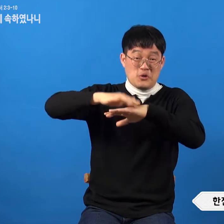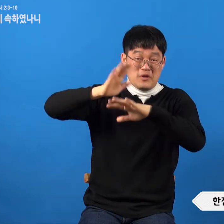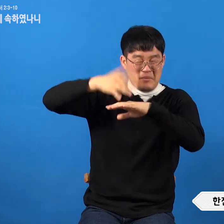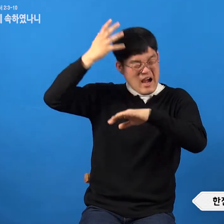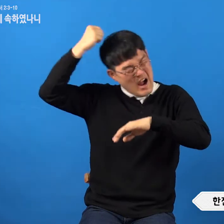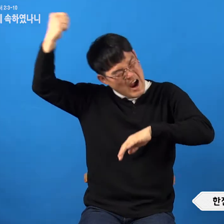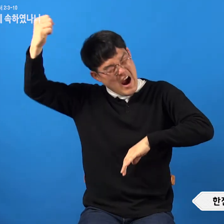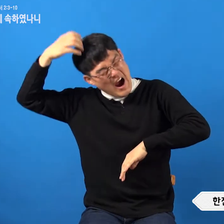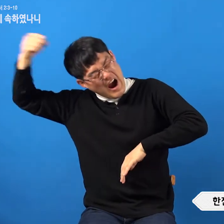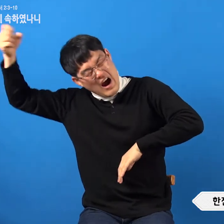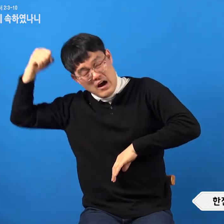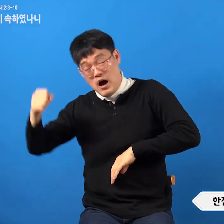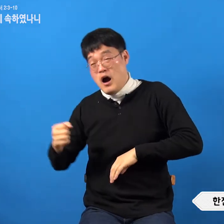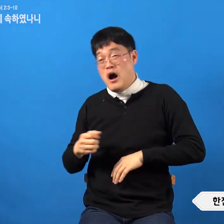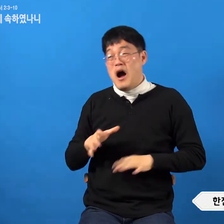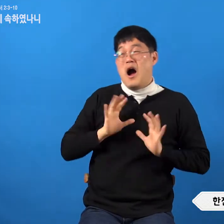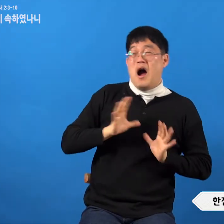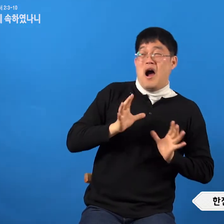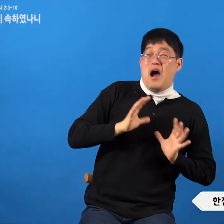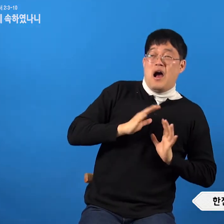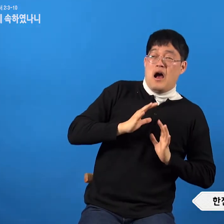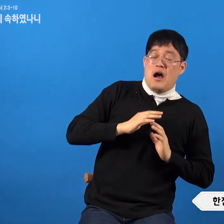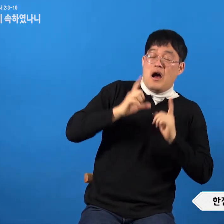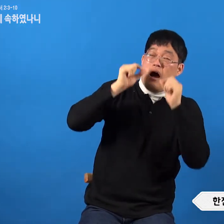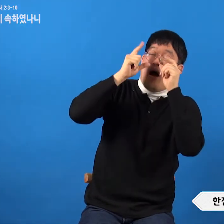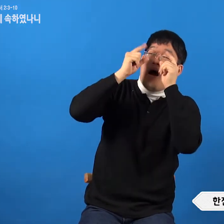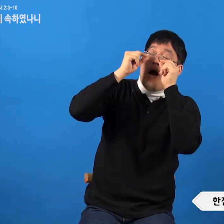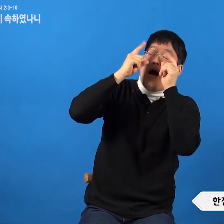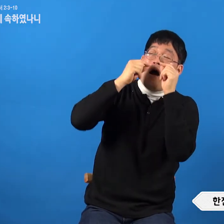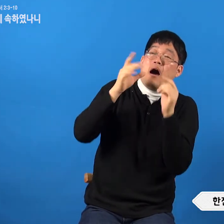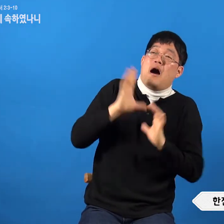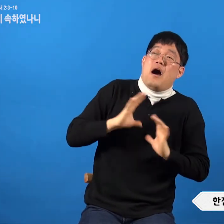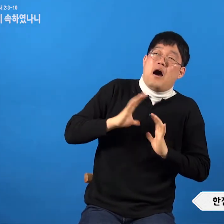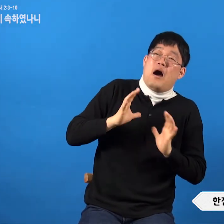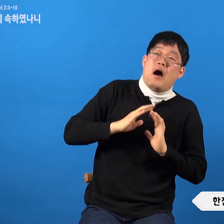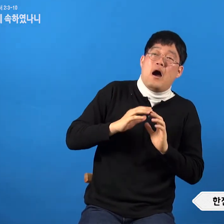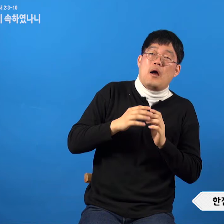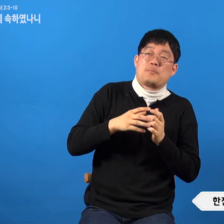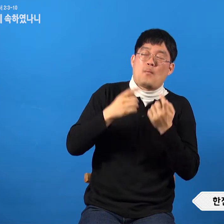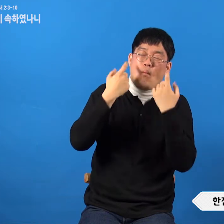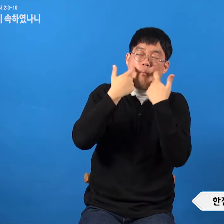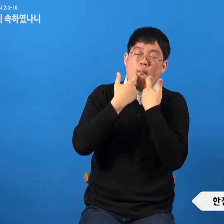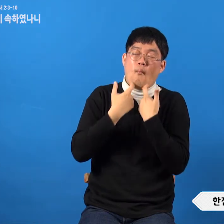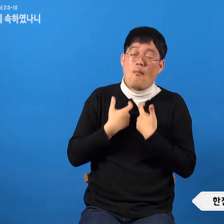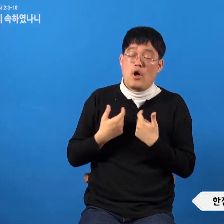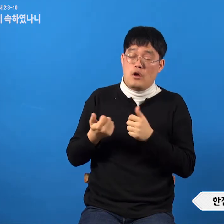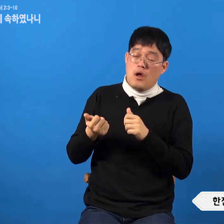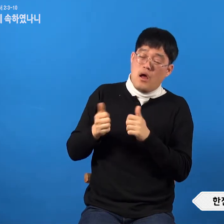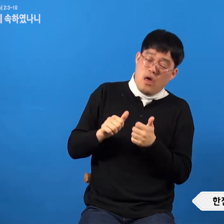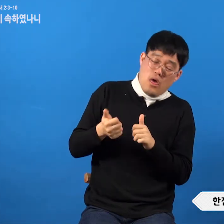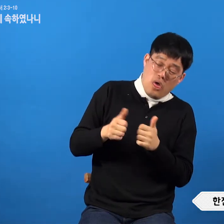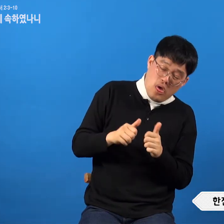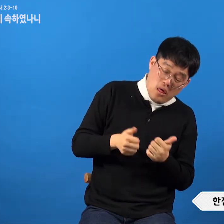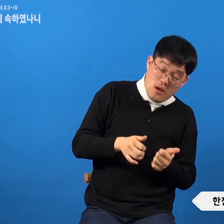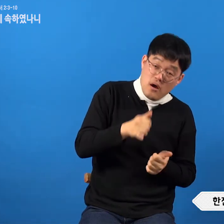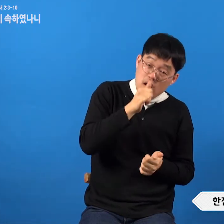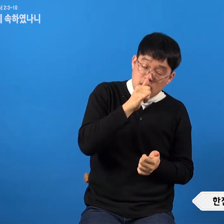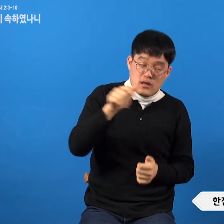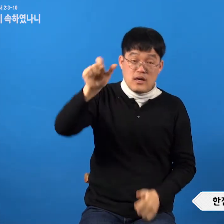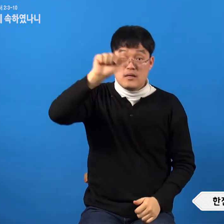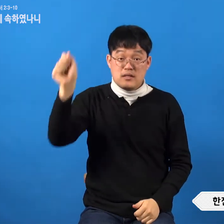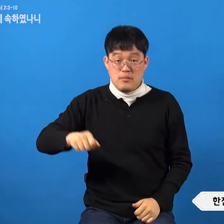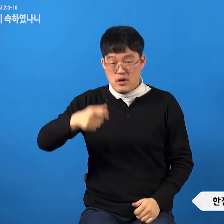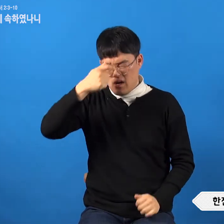가자고. 그래서 잠도 못 자고 막 그냥 몸이 대꼬쟁이처럼 그래가지고 완전 죽게 되었는데, 새벽